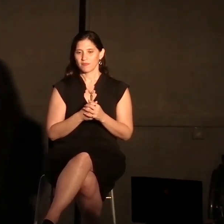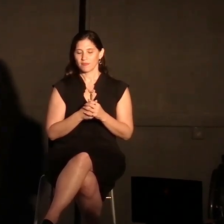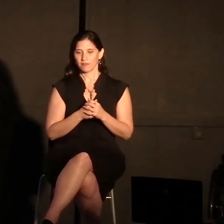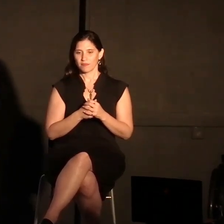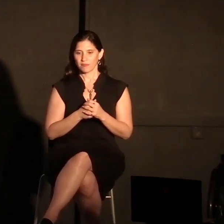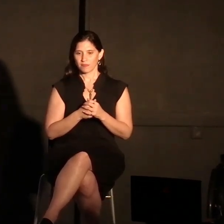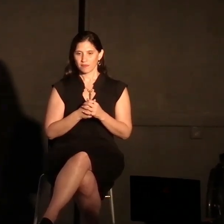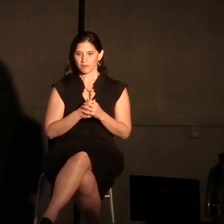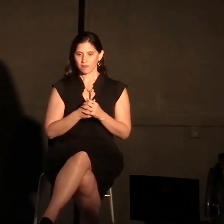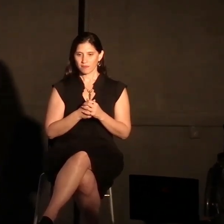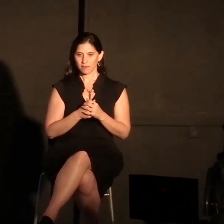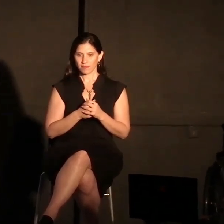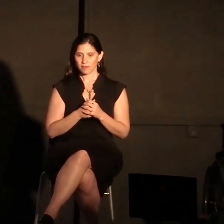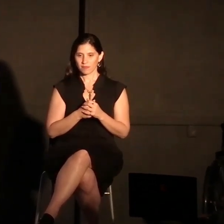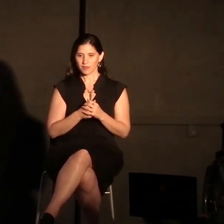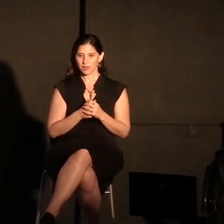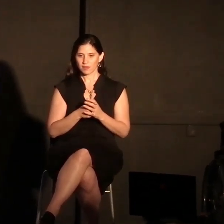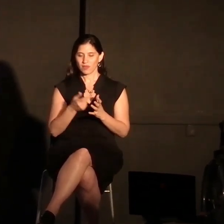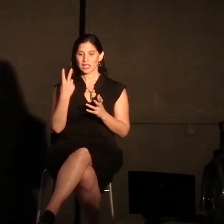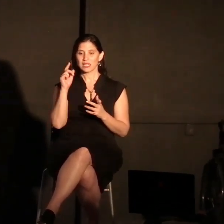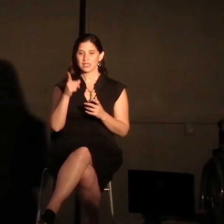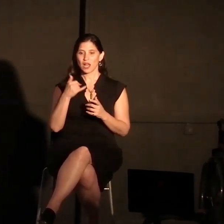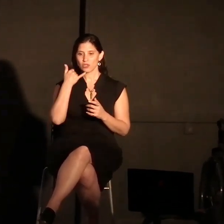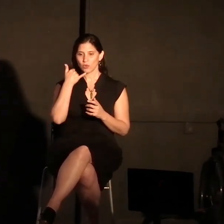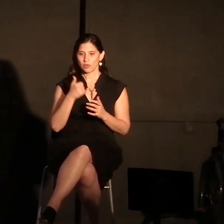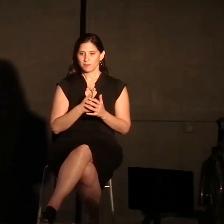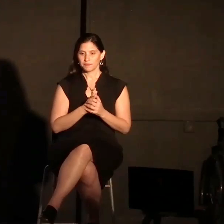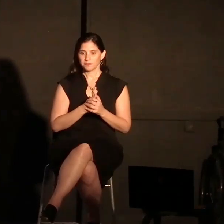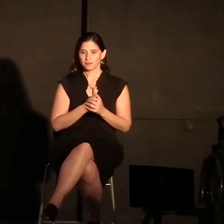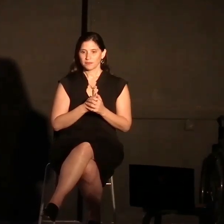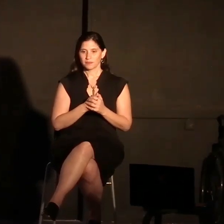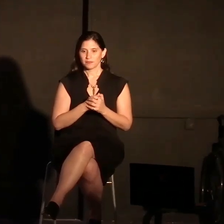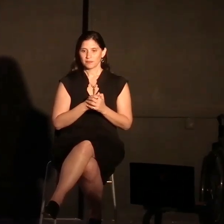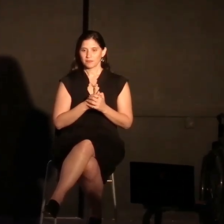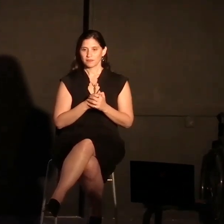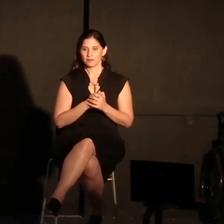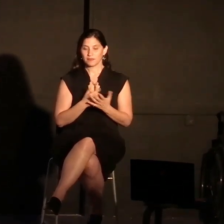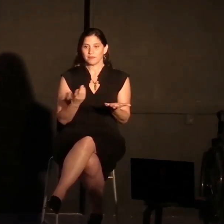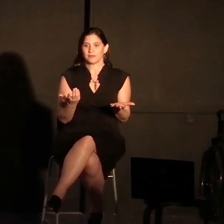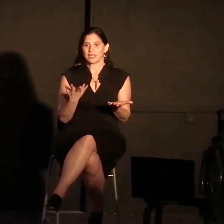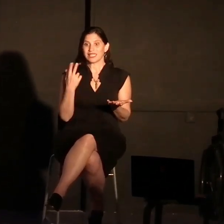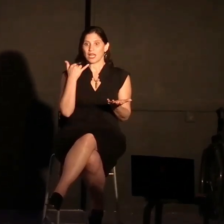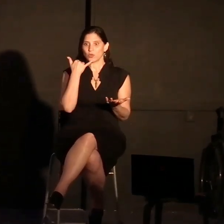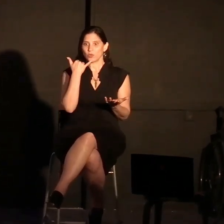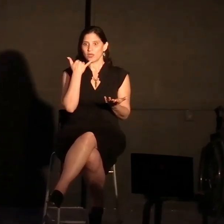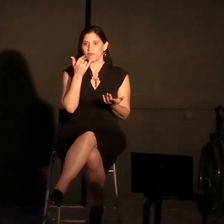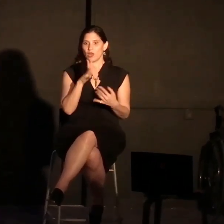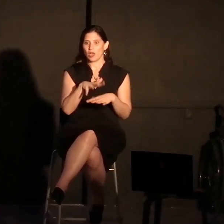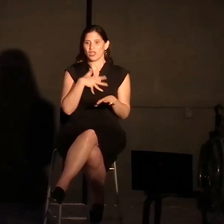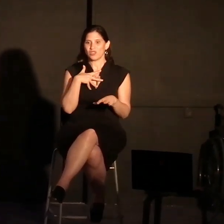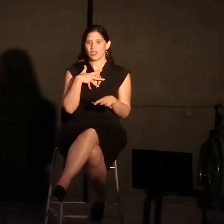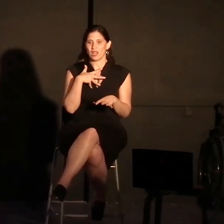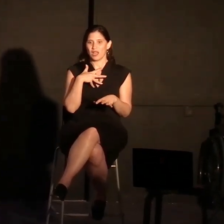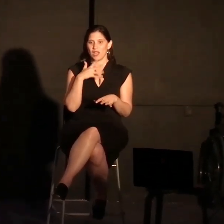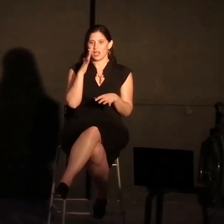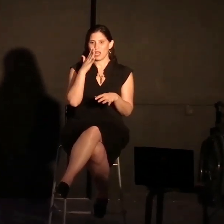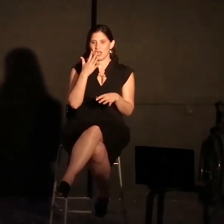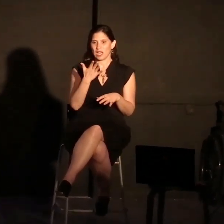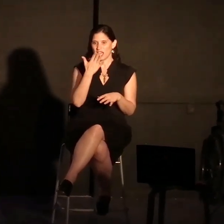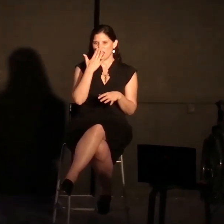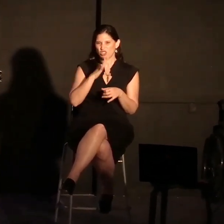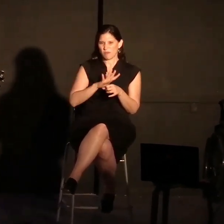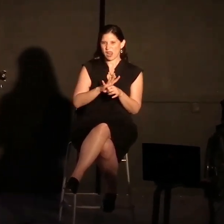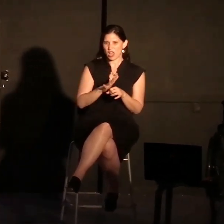ואז הייתי צריכה לשירותים וא אני לא אני לא ארגיש את ההשפלה הזאת שבעלי מרים אותי